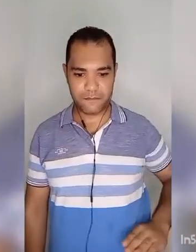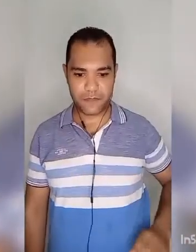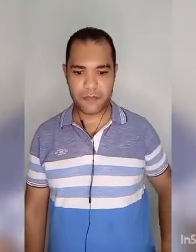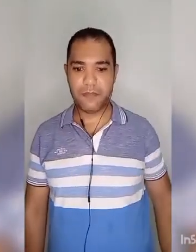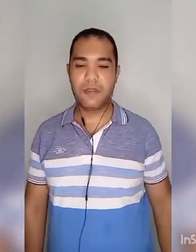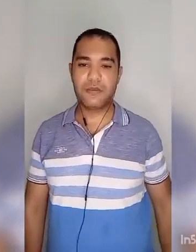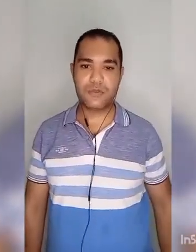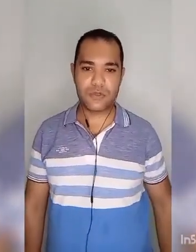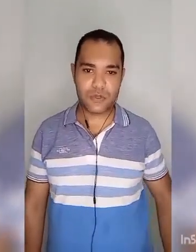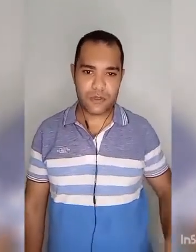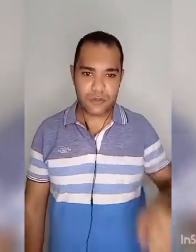طيب صرصار،